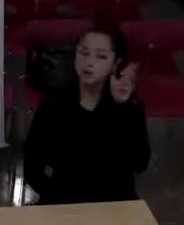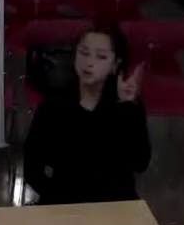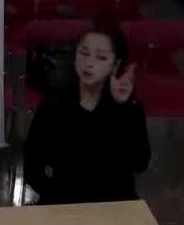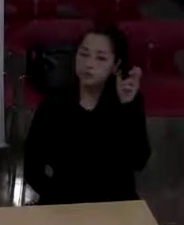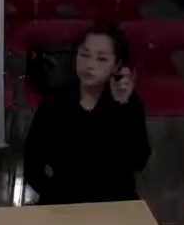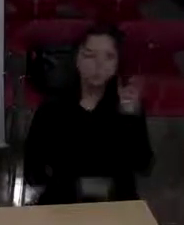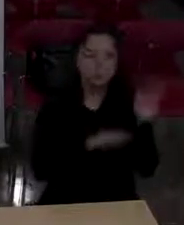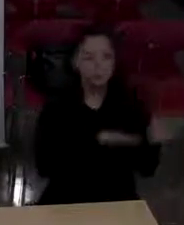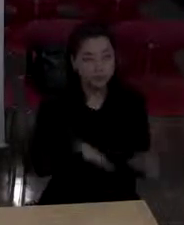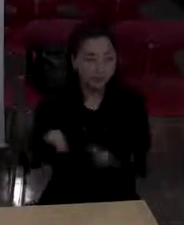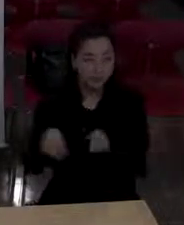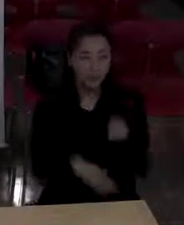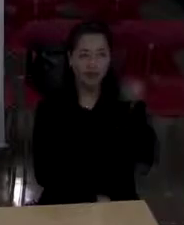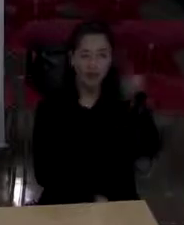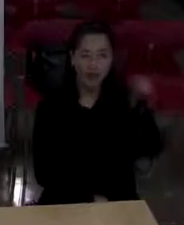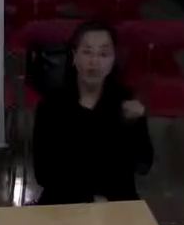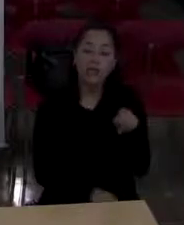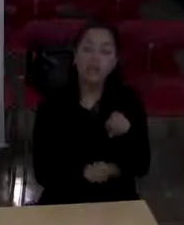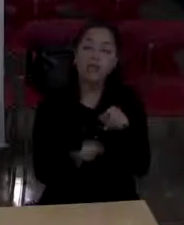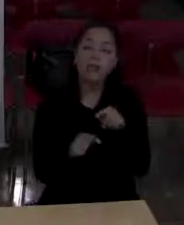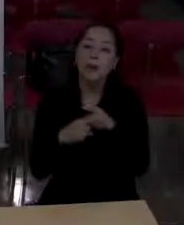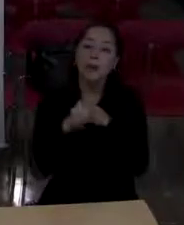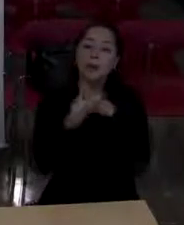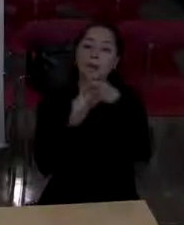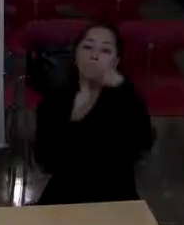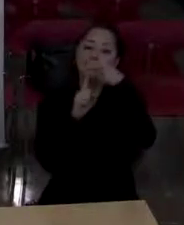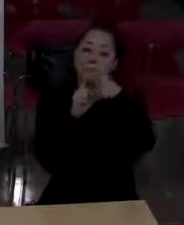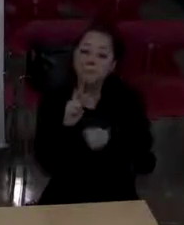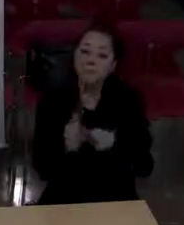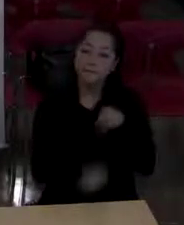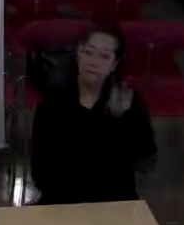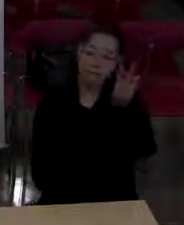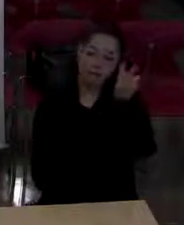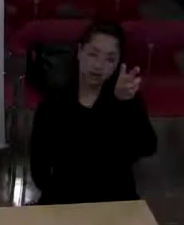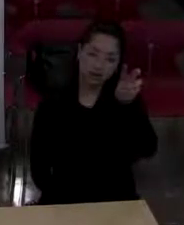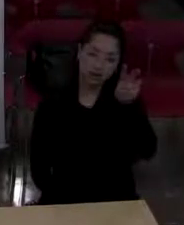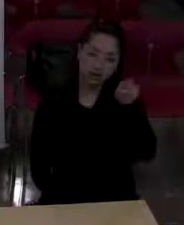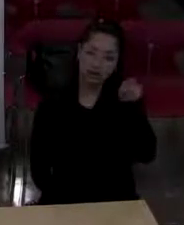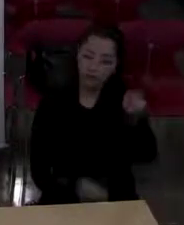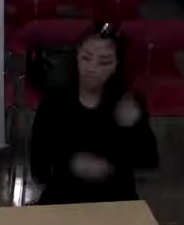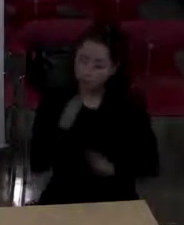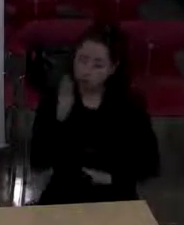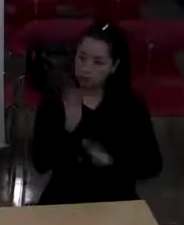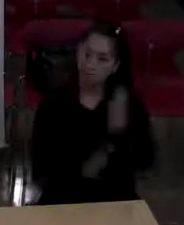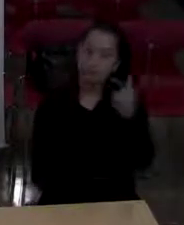28, o sea, el séptimo mes, vemos el desarrollo que se empieza a dar de la parte visual.